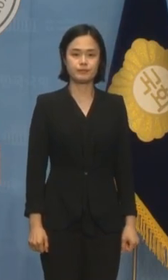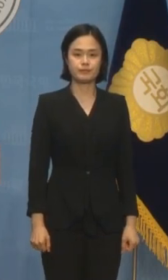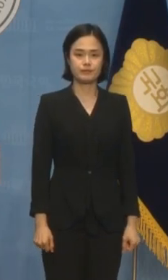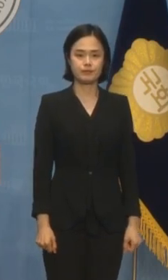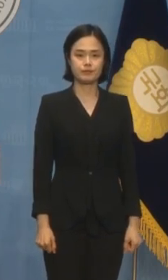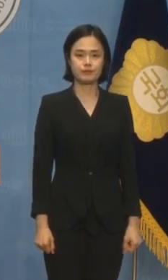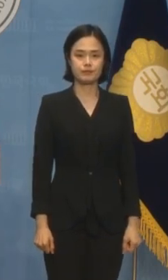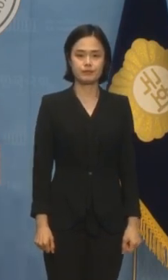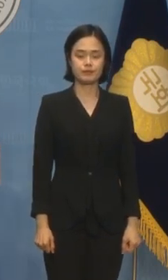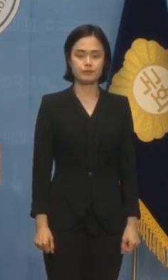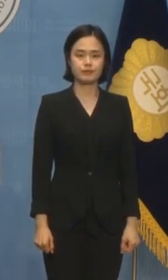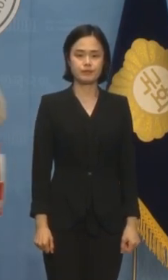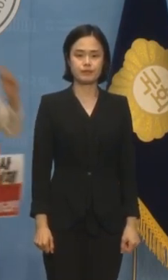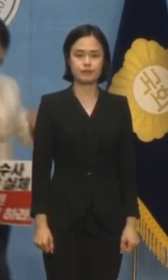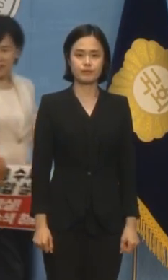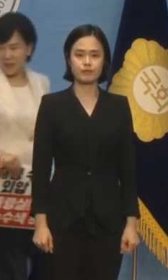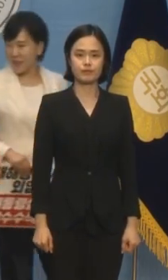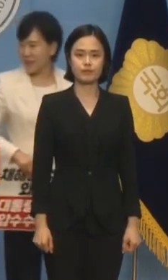그러면